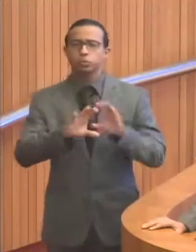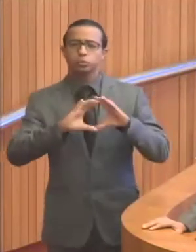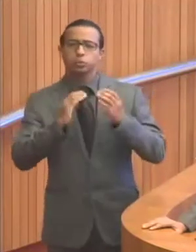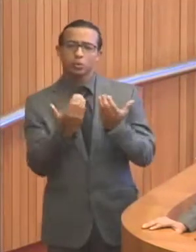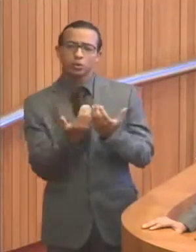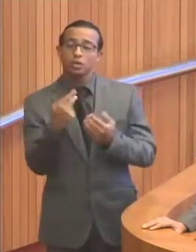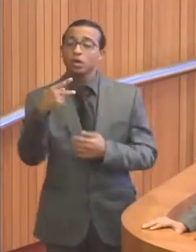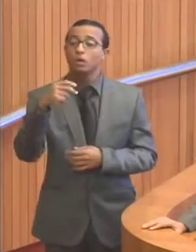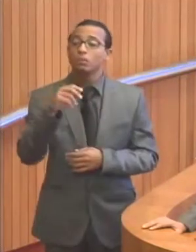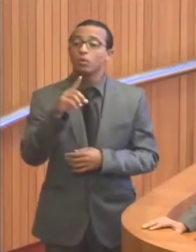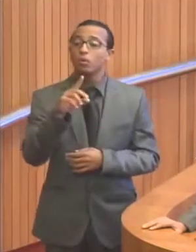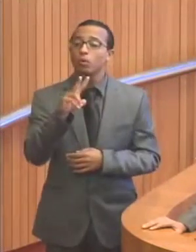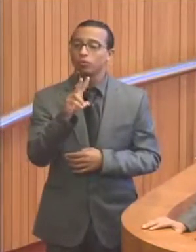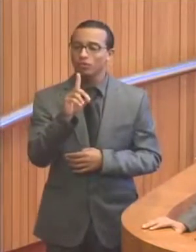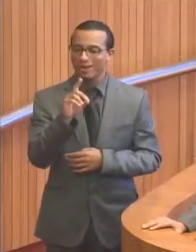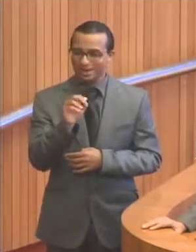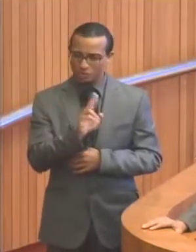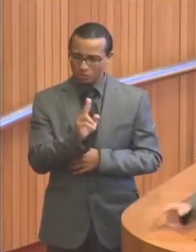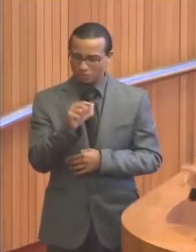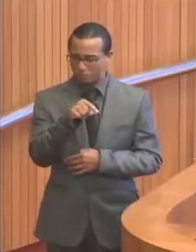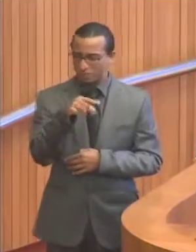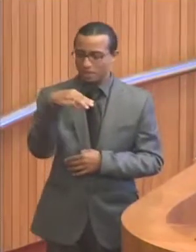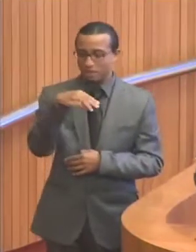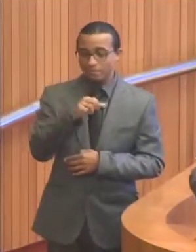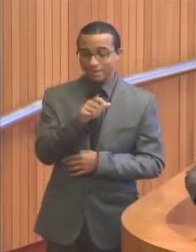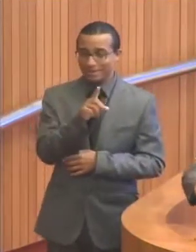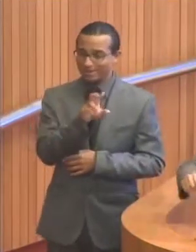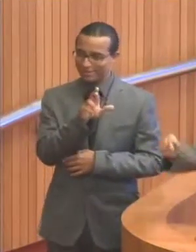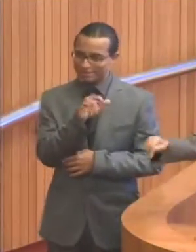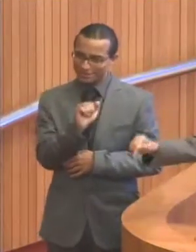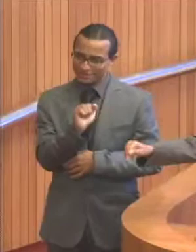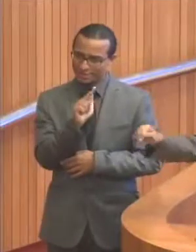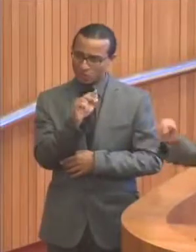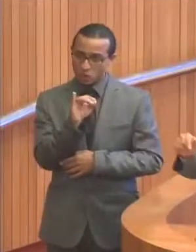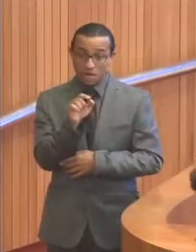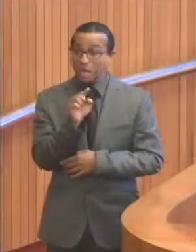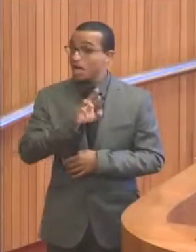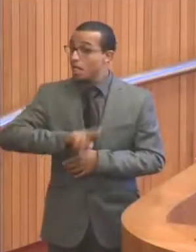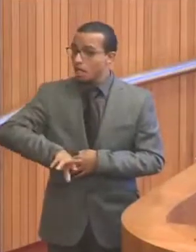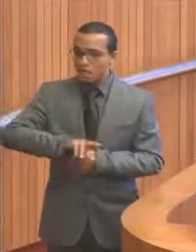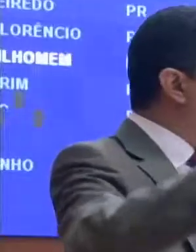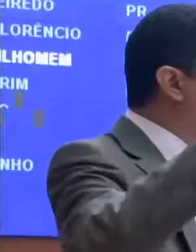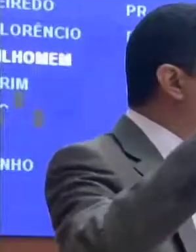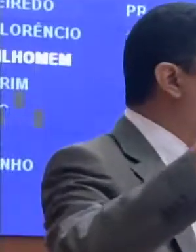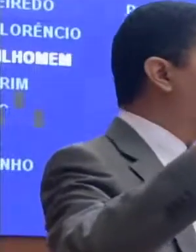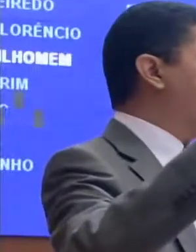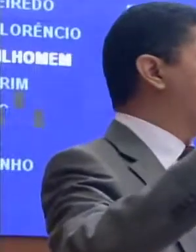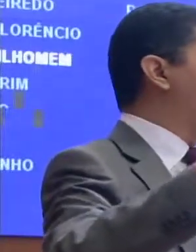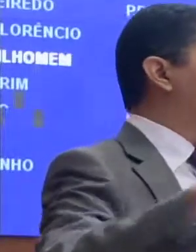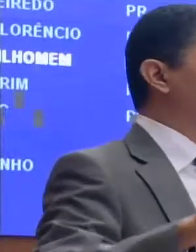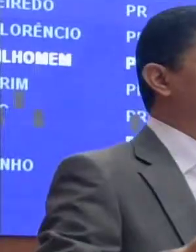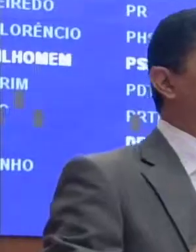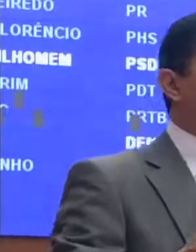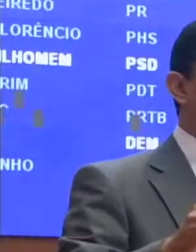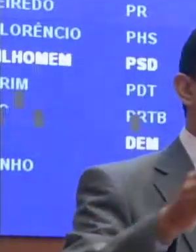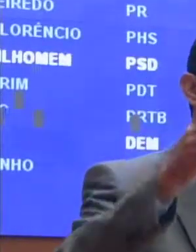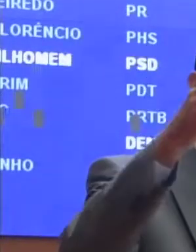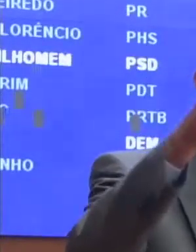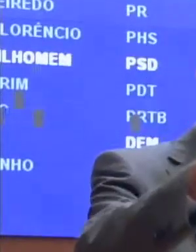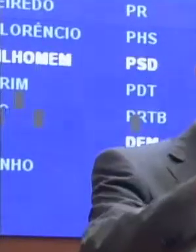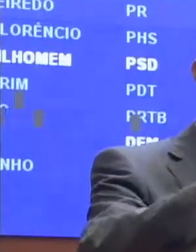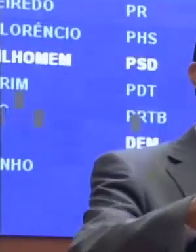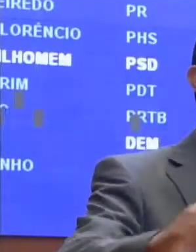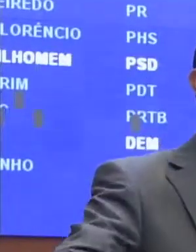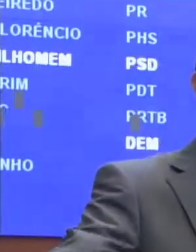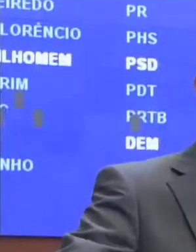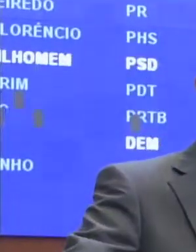ao povoado Madragoa, que não é um povoado dentro do mato, como alguns podem pensar, é na